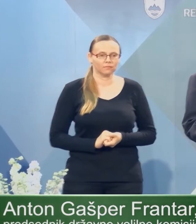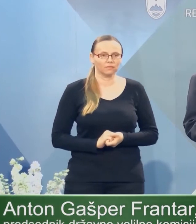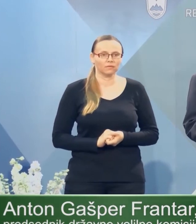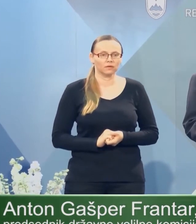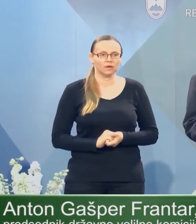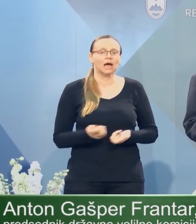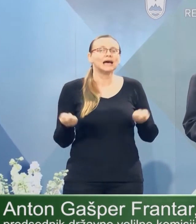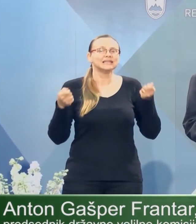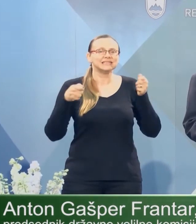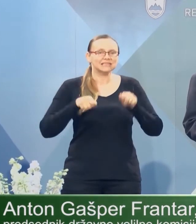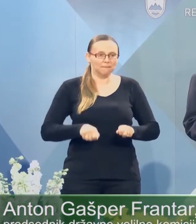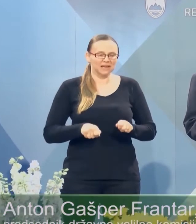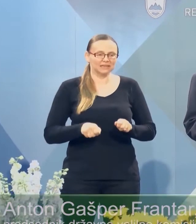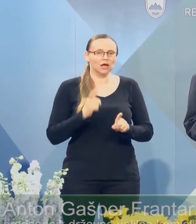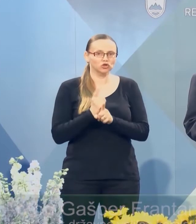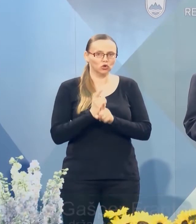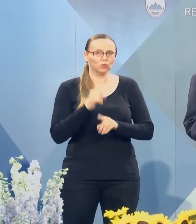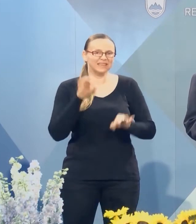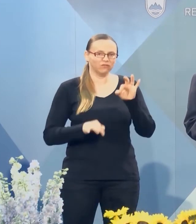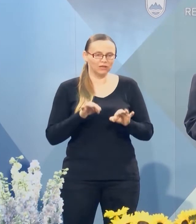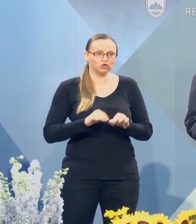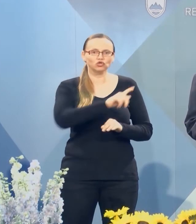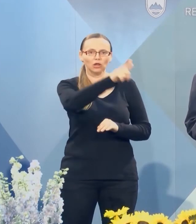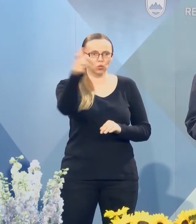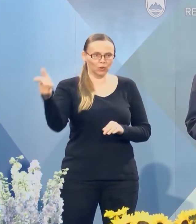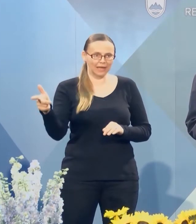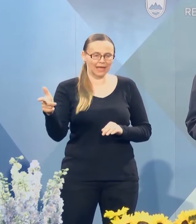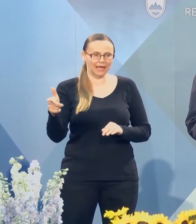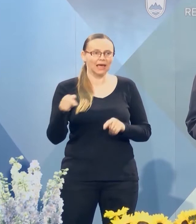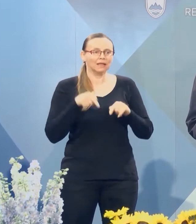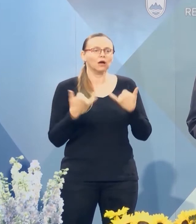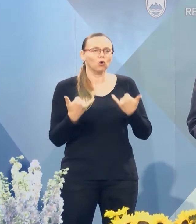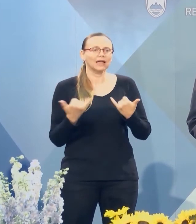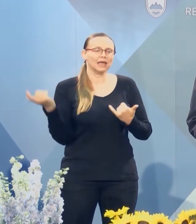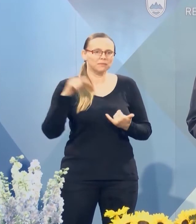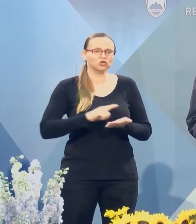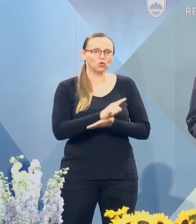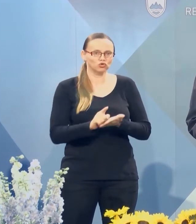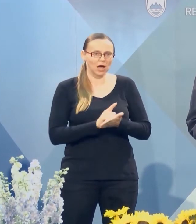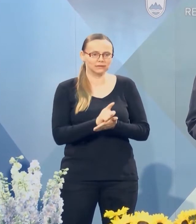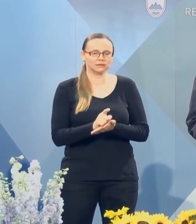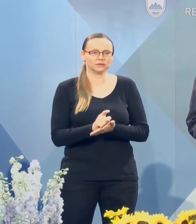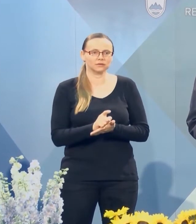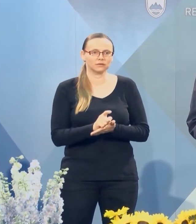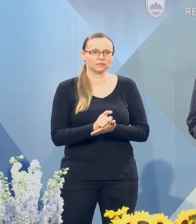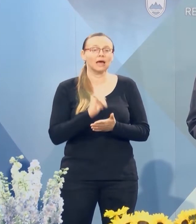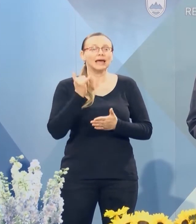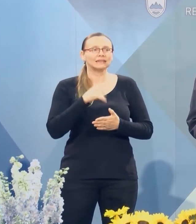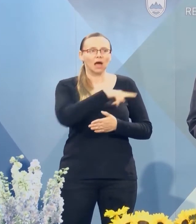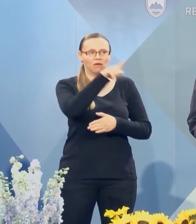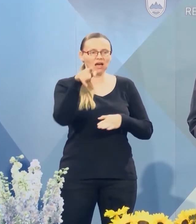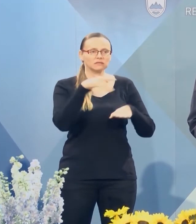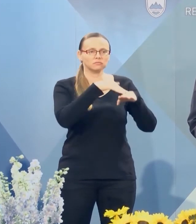Zaprta so tudi volišča drugje, tako da je prišel čas, da vas seznanim